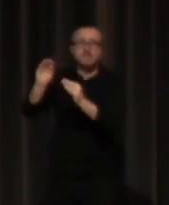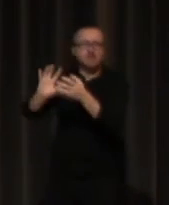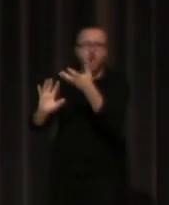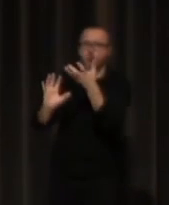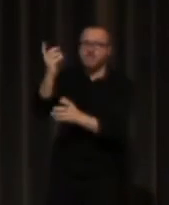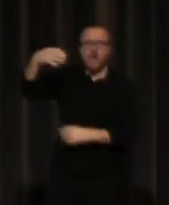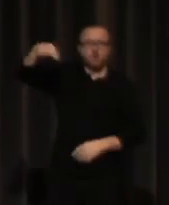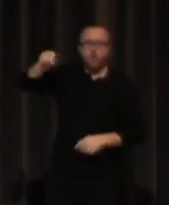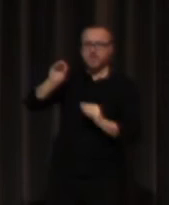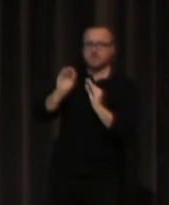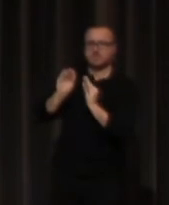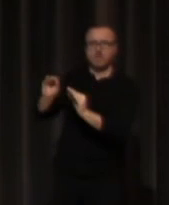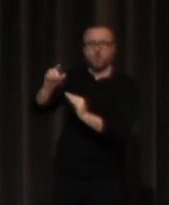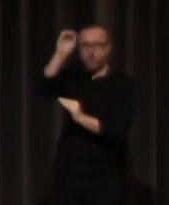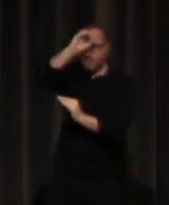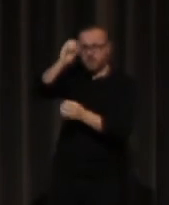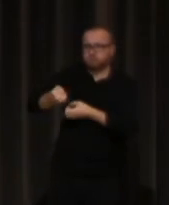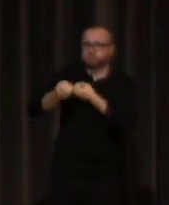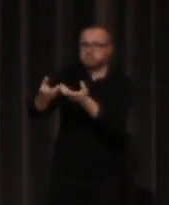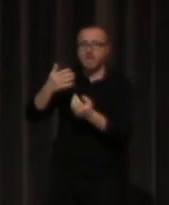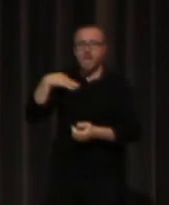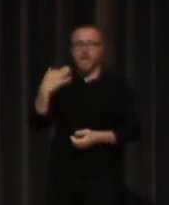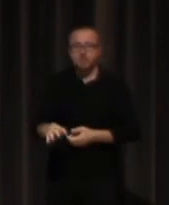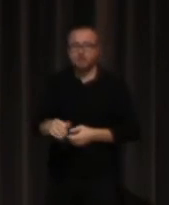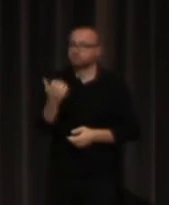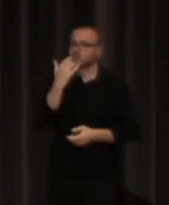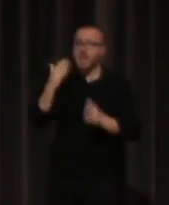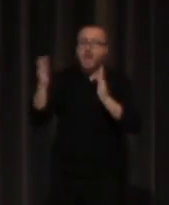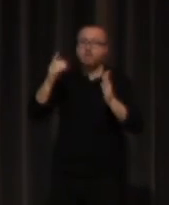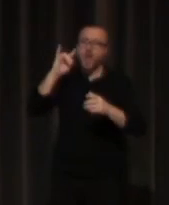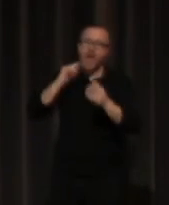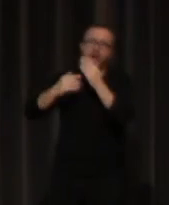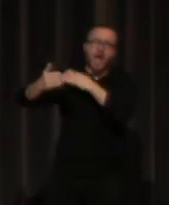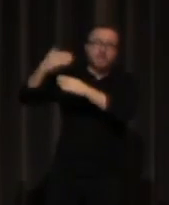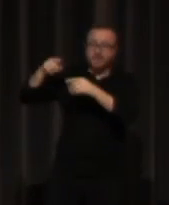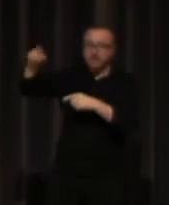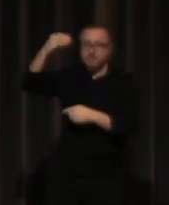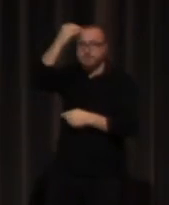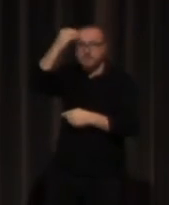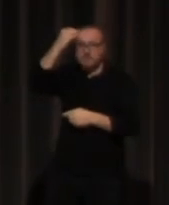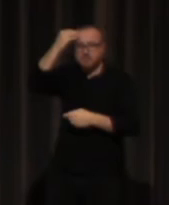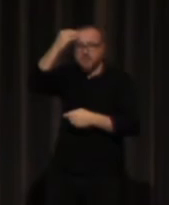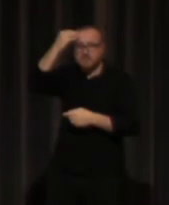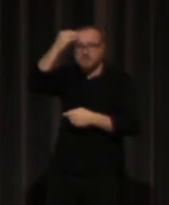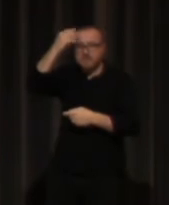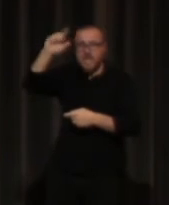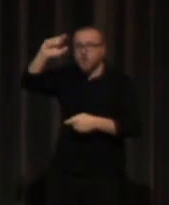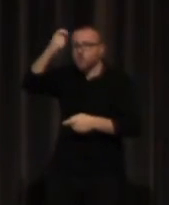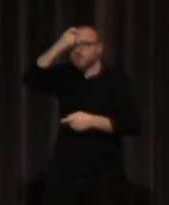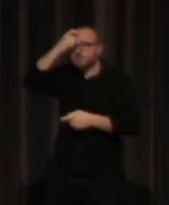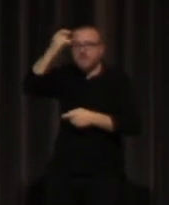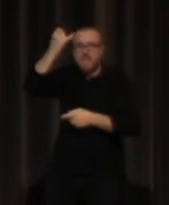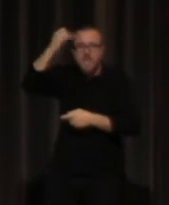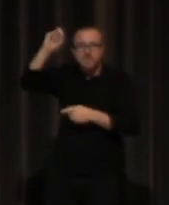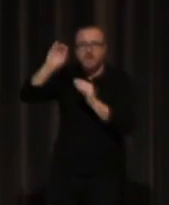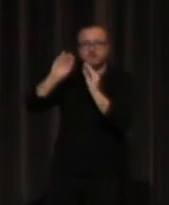preserva realment d'un segle a l'altre, d'una època a l'altra, són els pensaments que ens ajuden a interpretar la realitat, a